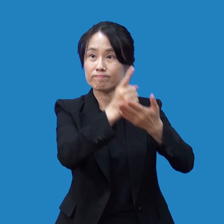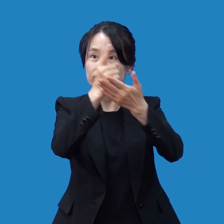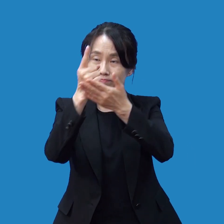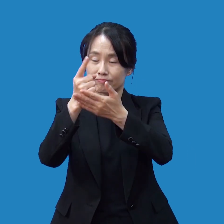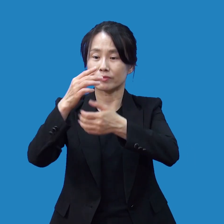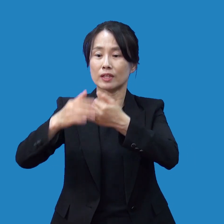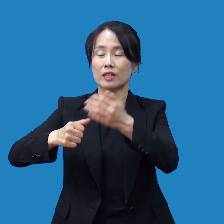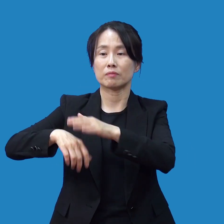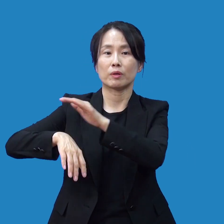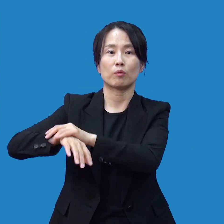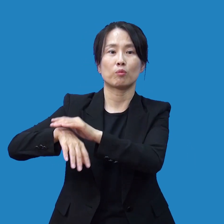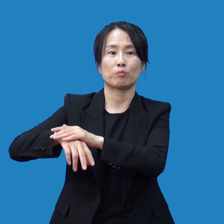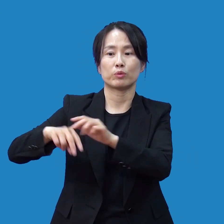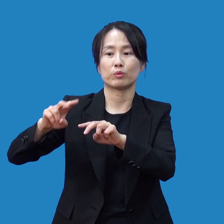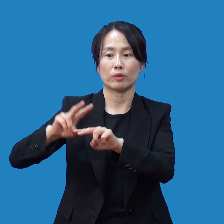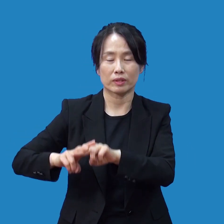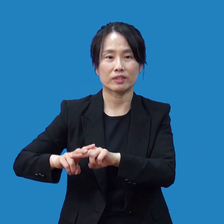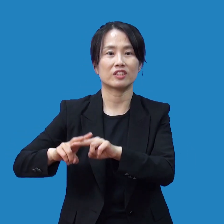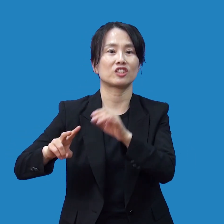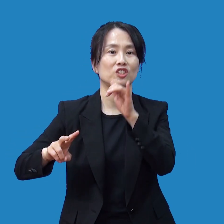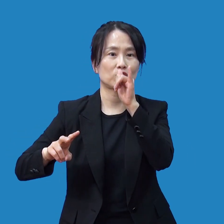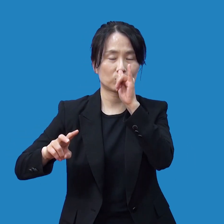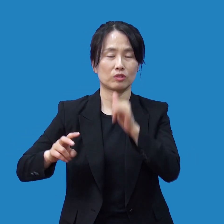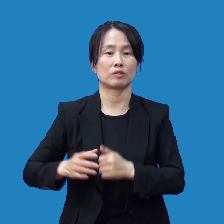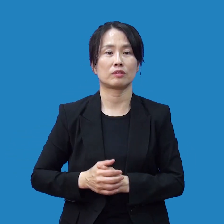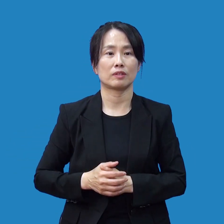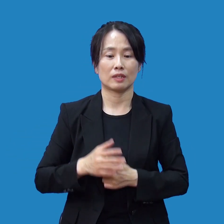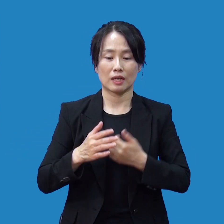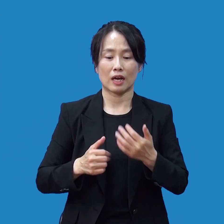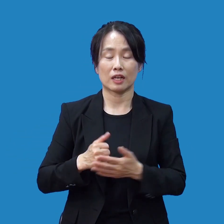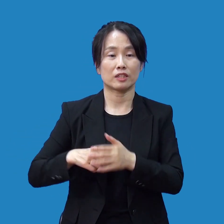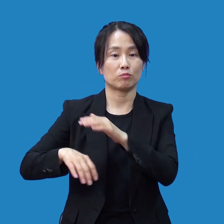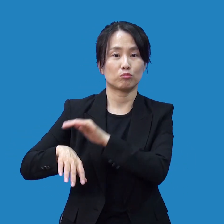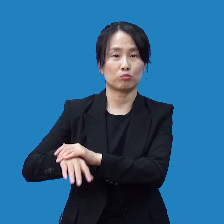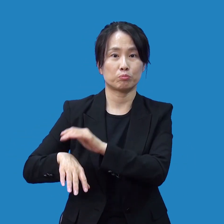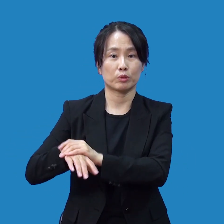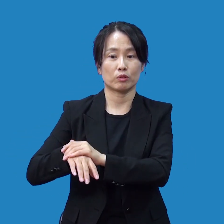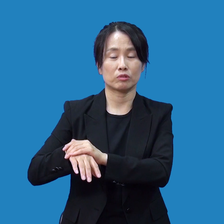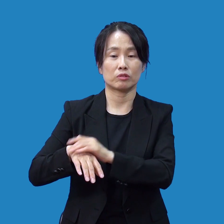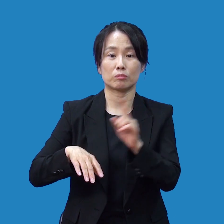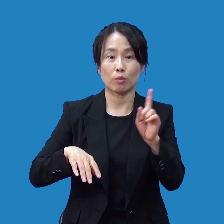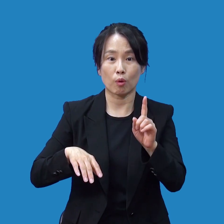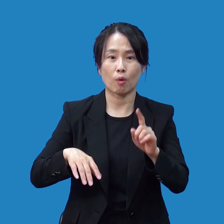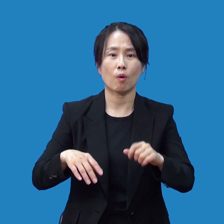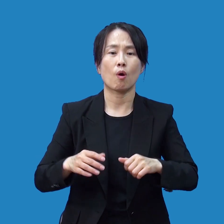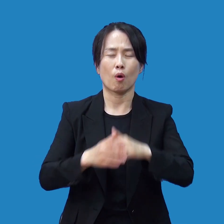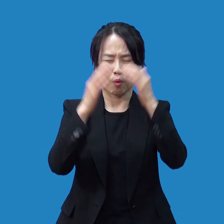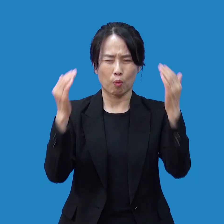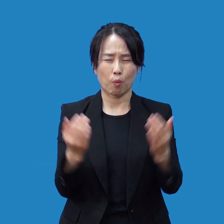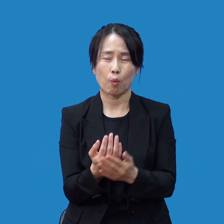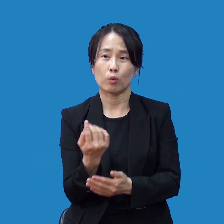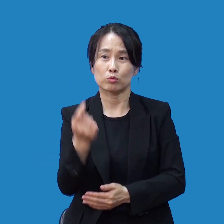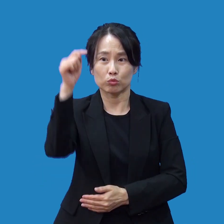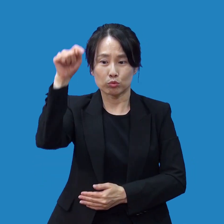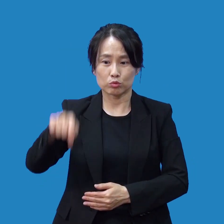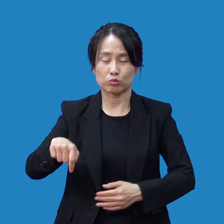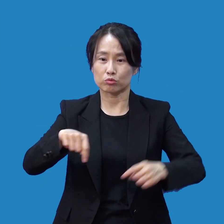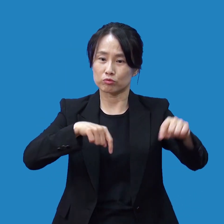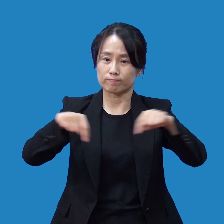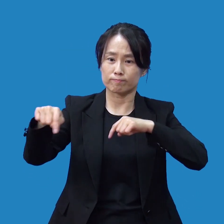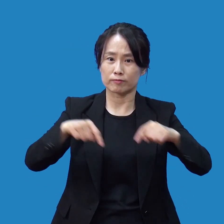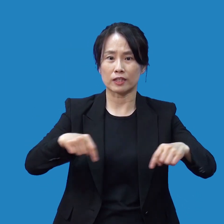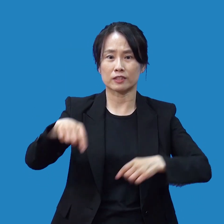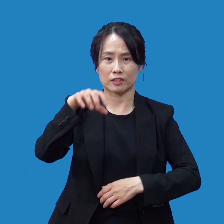높이셨습니다. 하나님 우편이 어디입니까? 온 우주의 중심이 되는 자리, 온 우주의